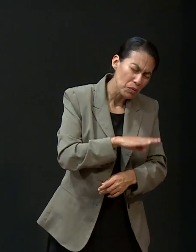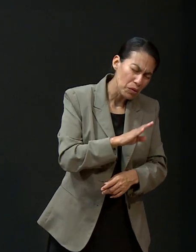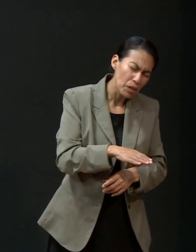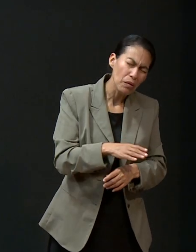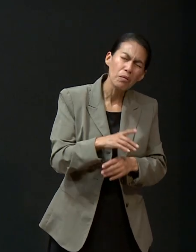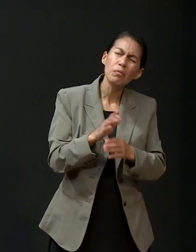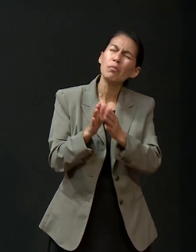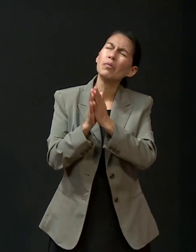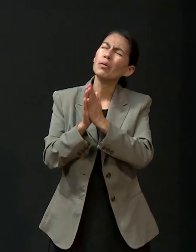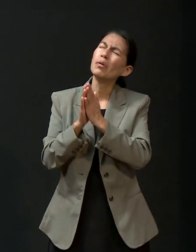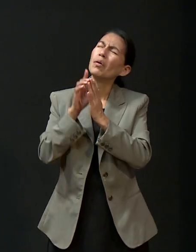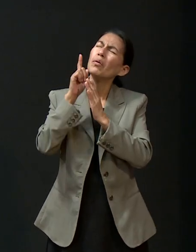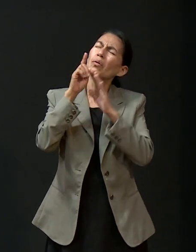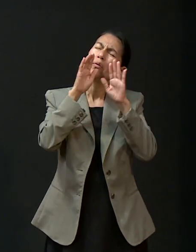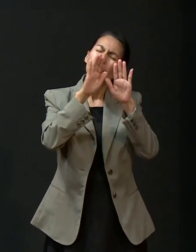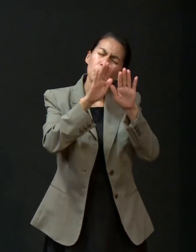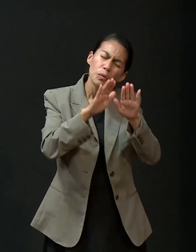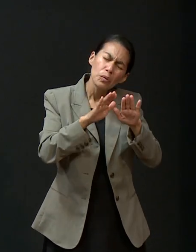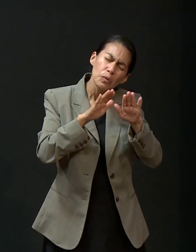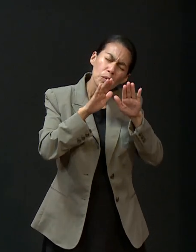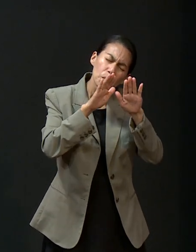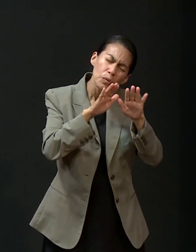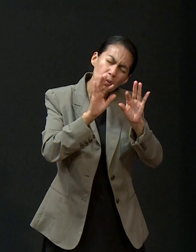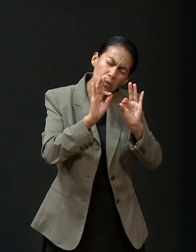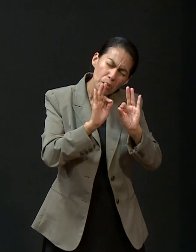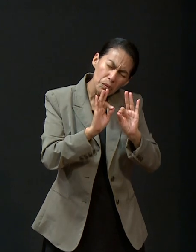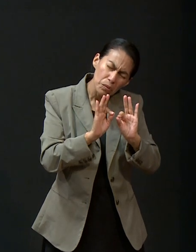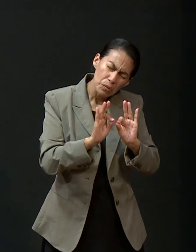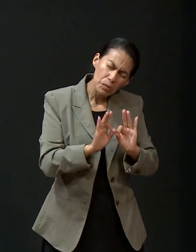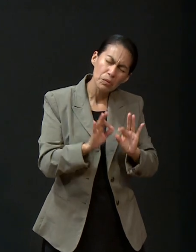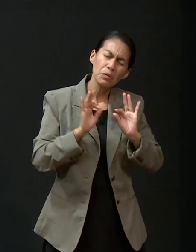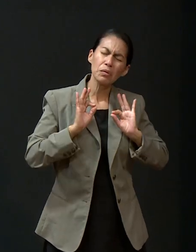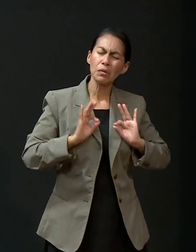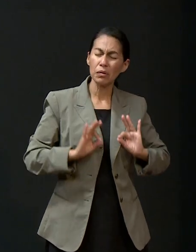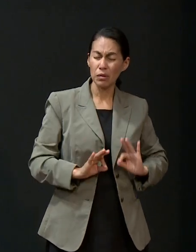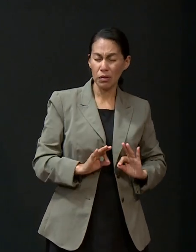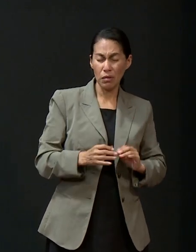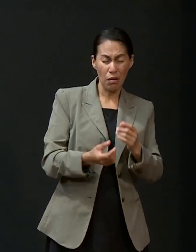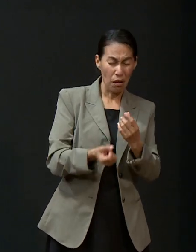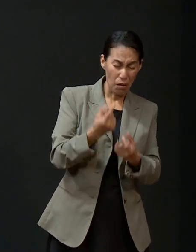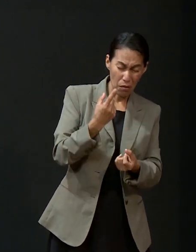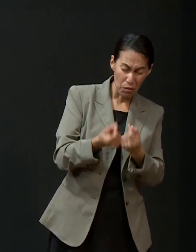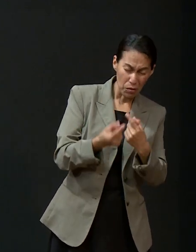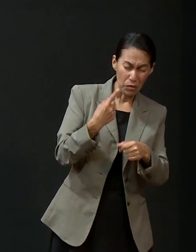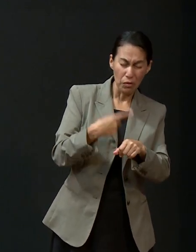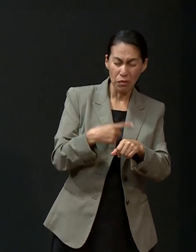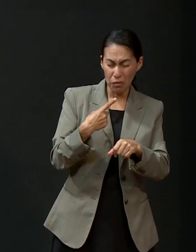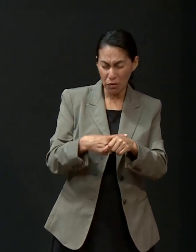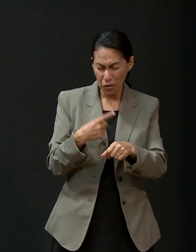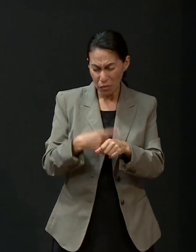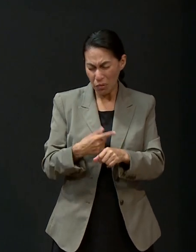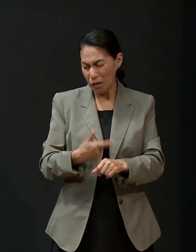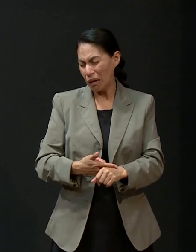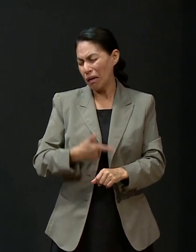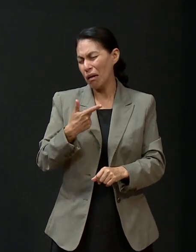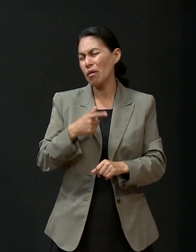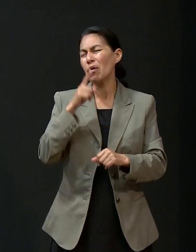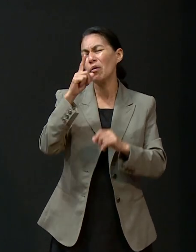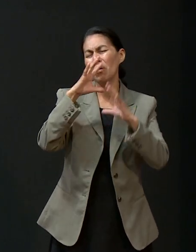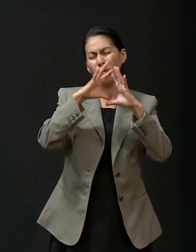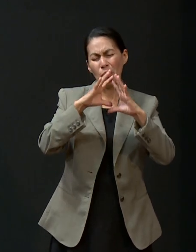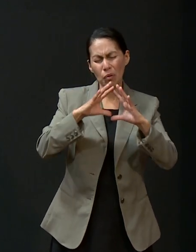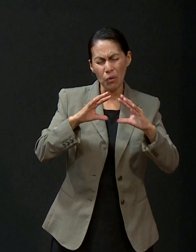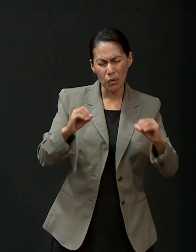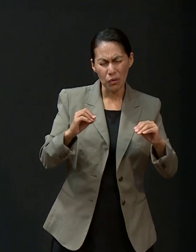Los conforta Dios Conforta también Los enfermos Los que están Para pasar Por cirugía Y